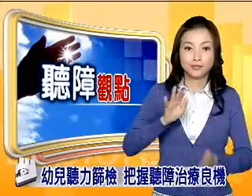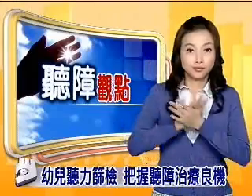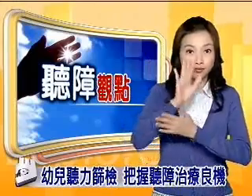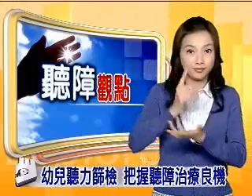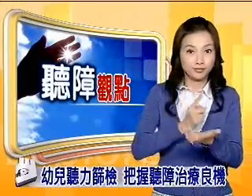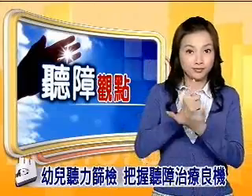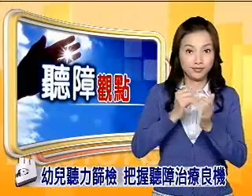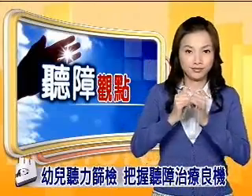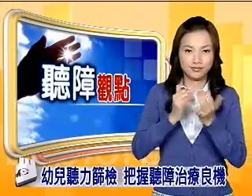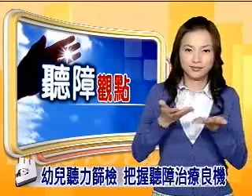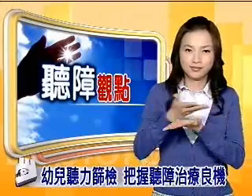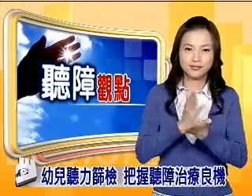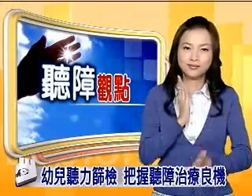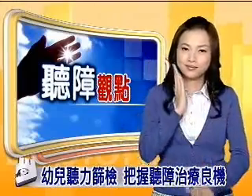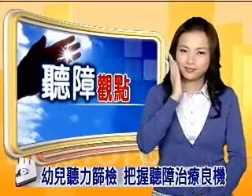升他们社会适应的能力。